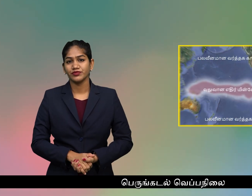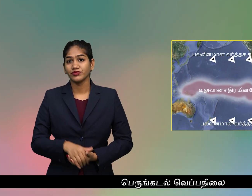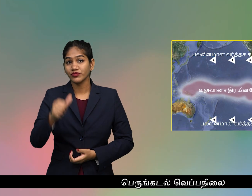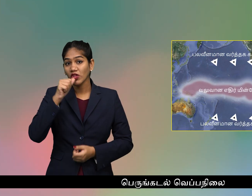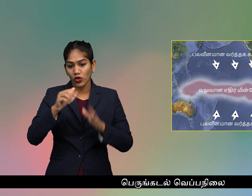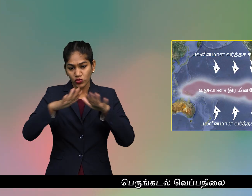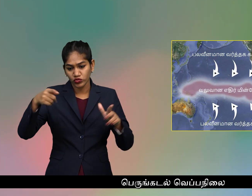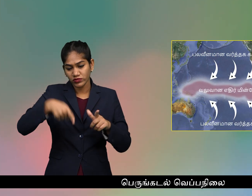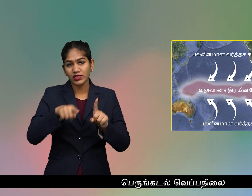பெருங்கடல் வெப்பநிலை.